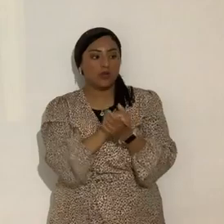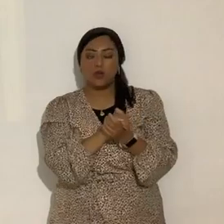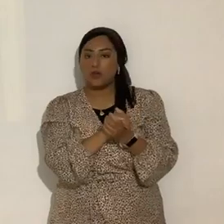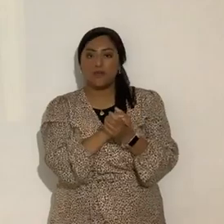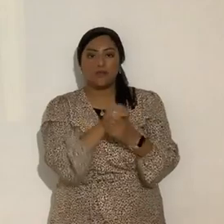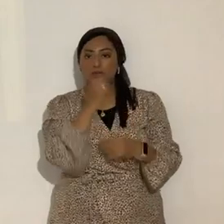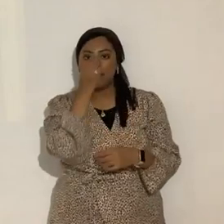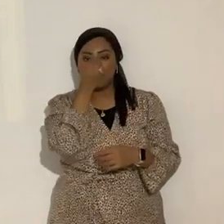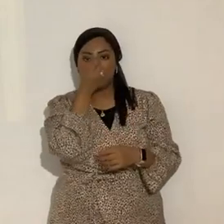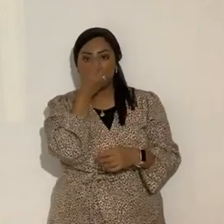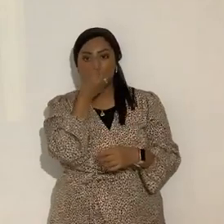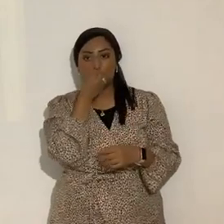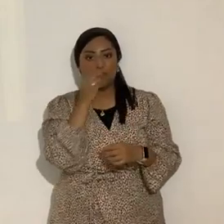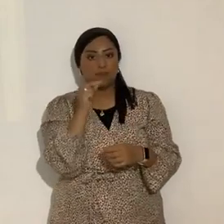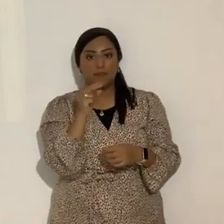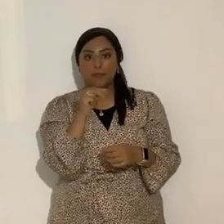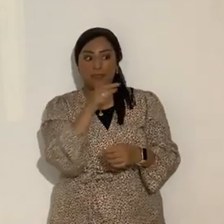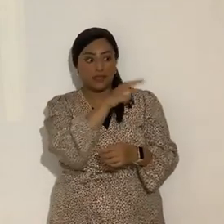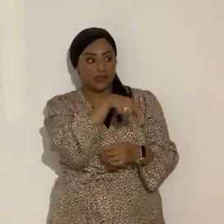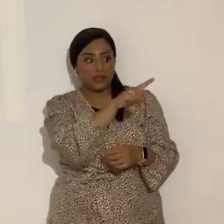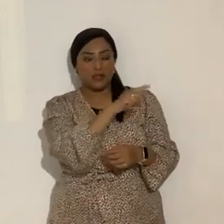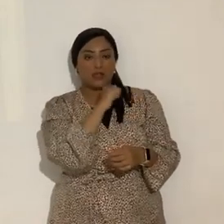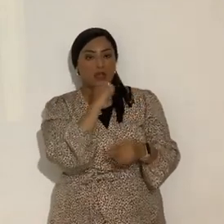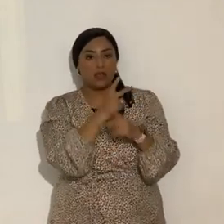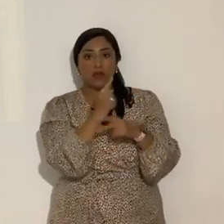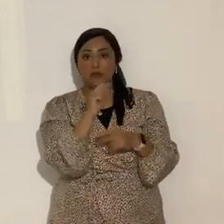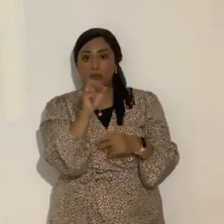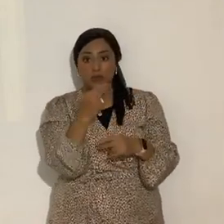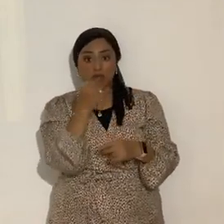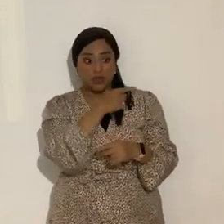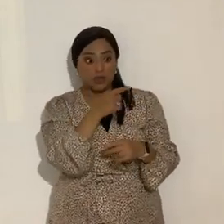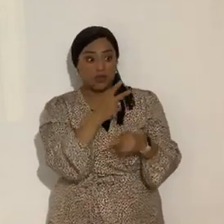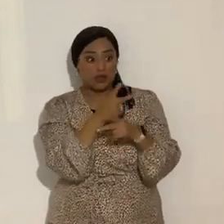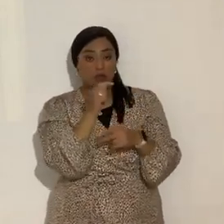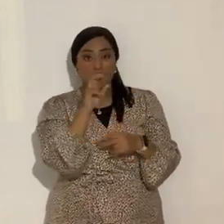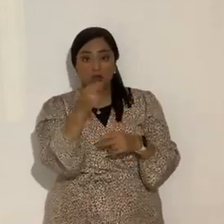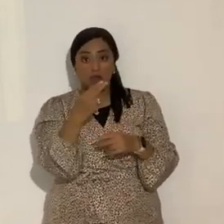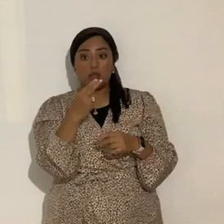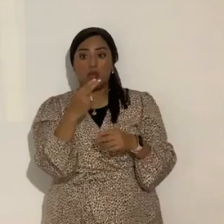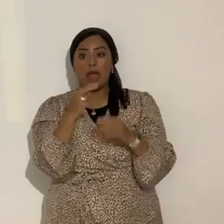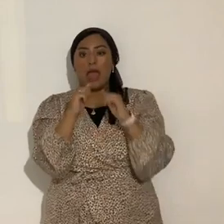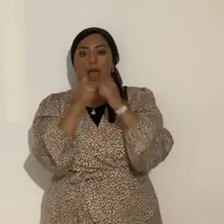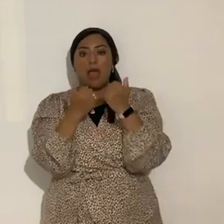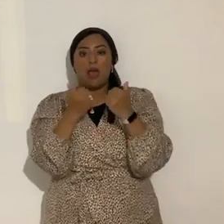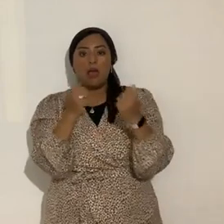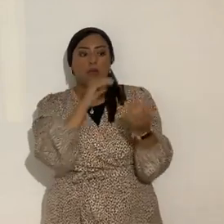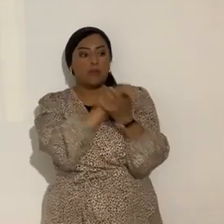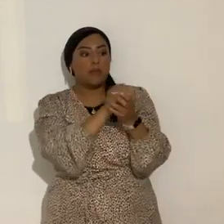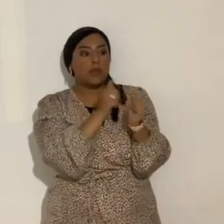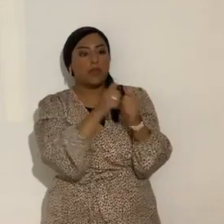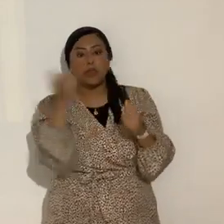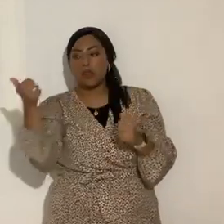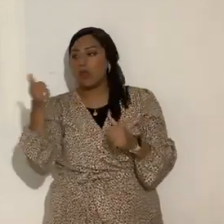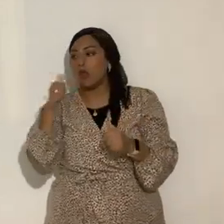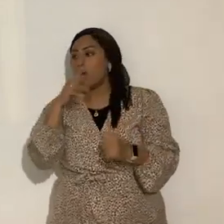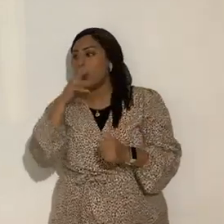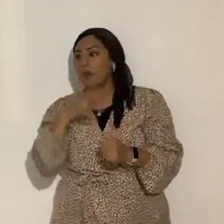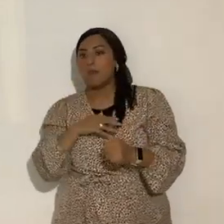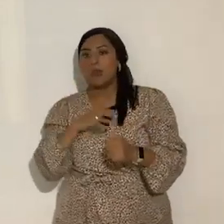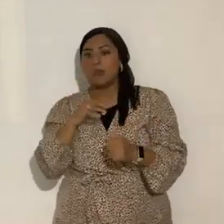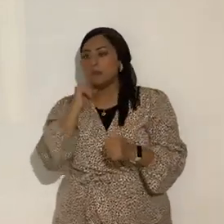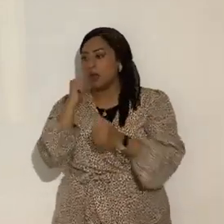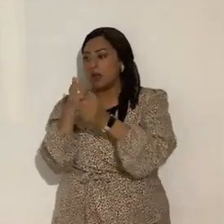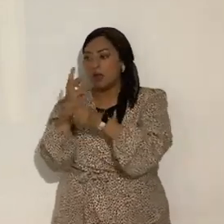más estando en yugo desigual, no guardando Torá. Si ya guarda Torá, ¿qué va a encontrar con una muchacha que no guarda Torá? Lo puede arrastrar